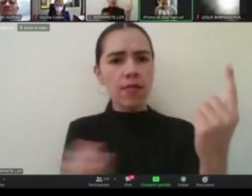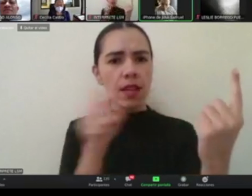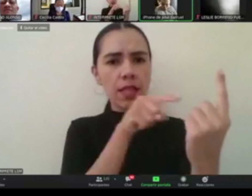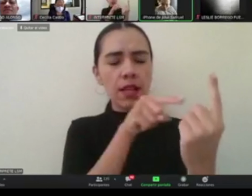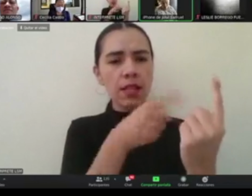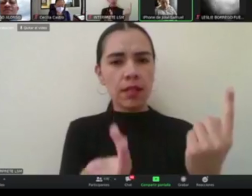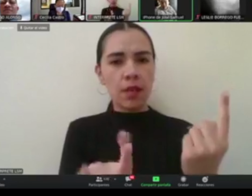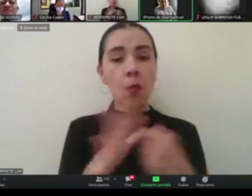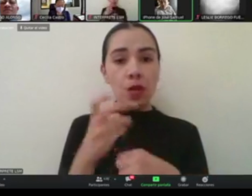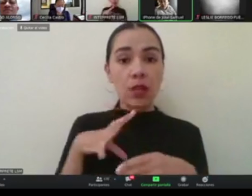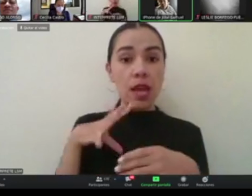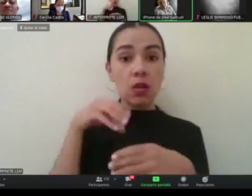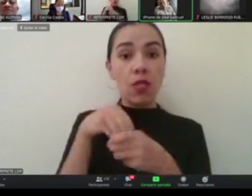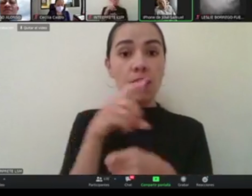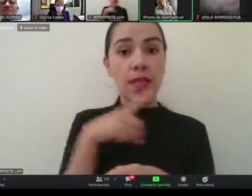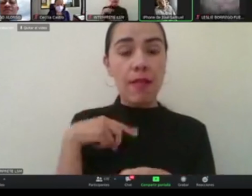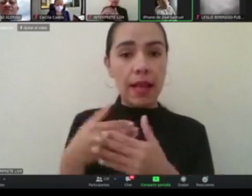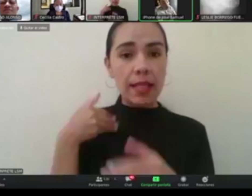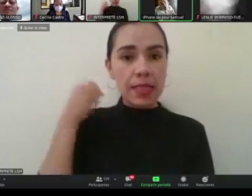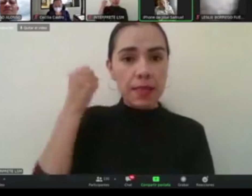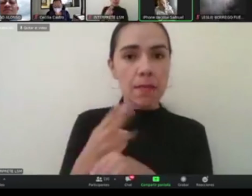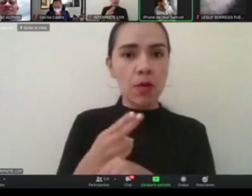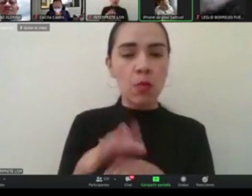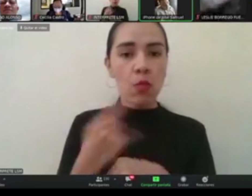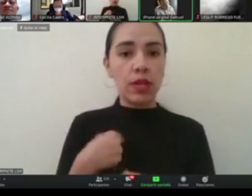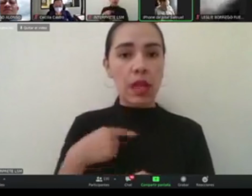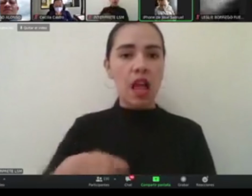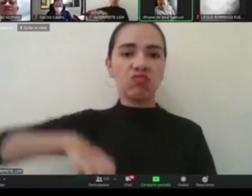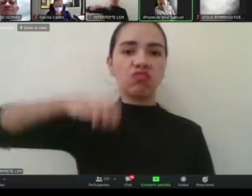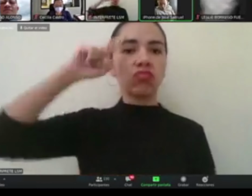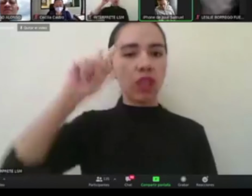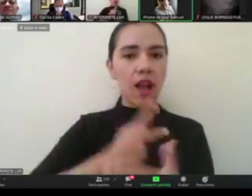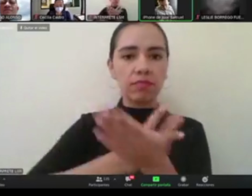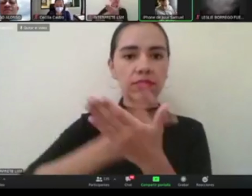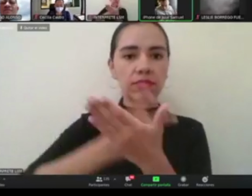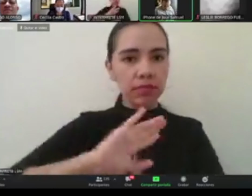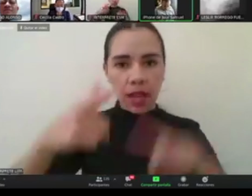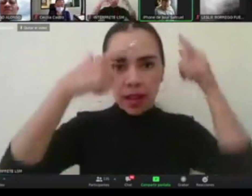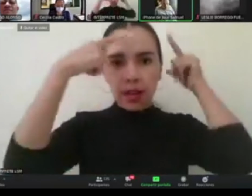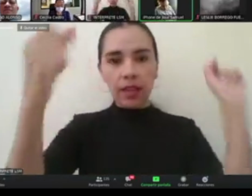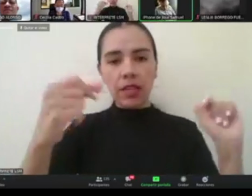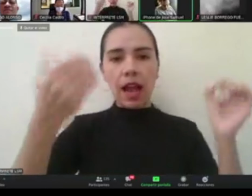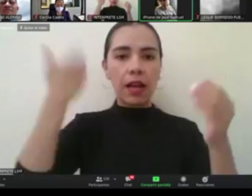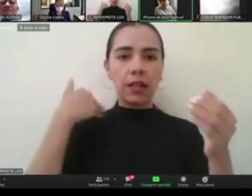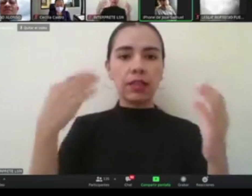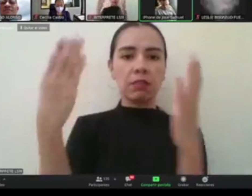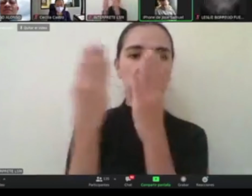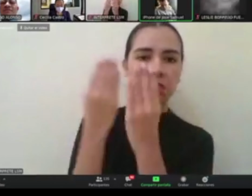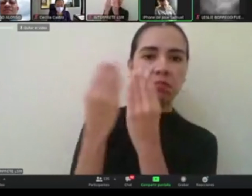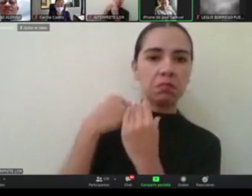la inclusión comienza temprana, porque nosotros que ya egresamos, nosotros que ya tenemos una formación académica